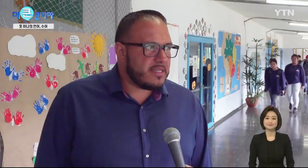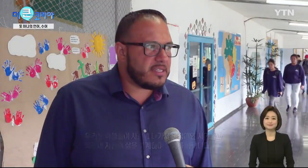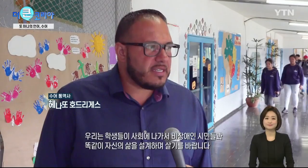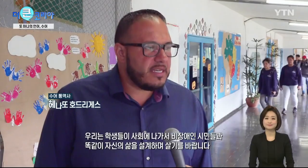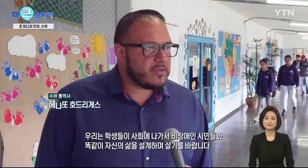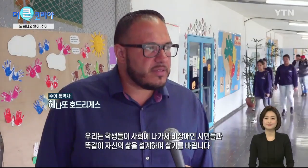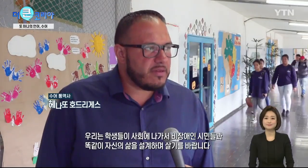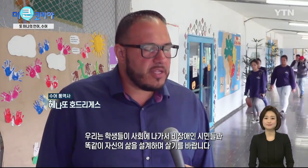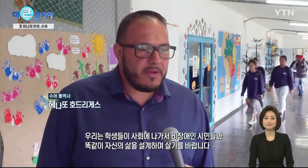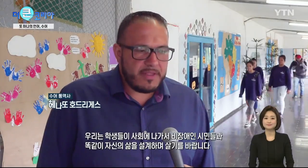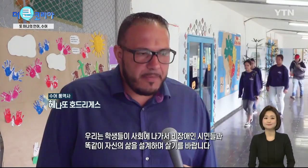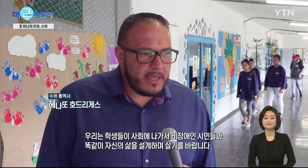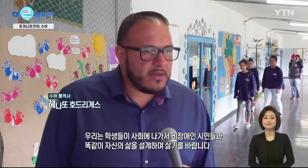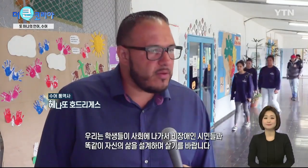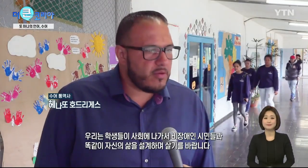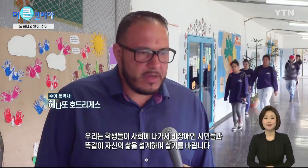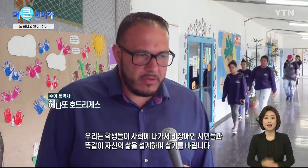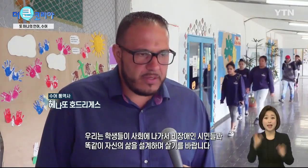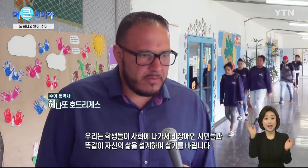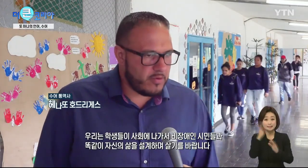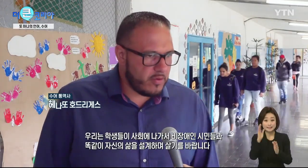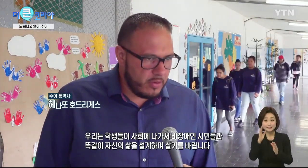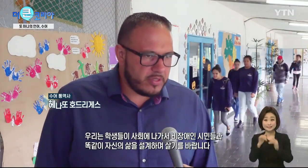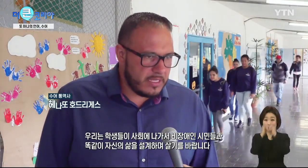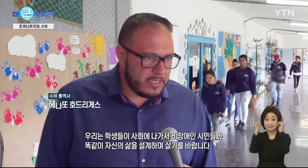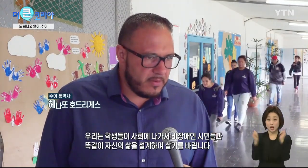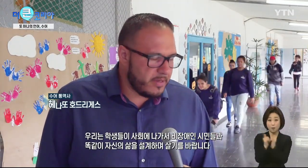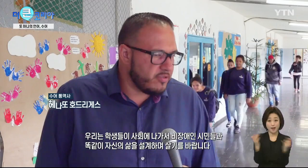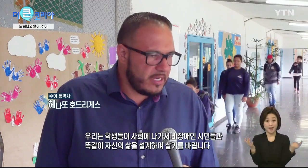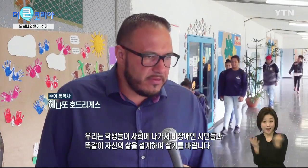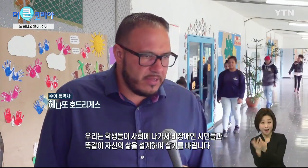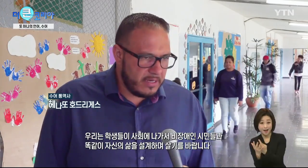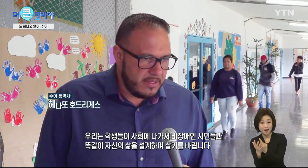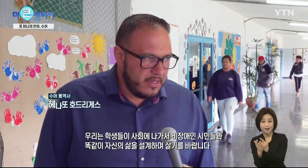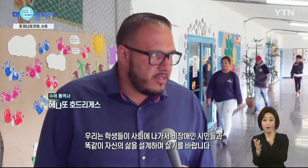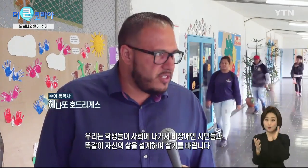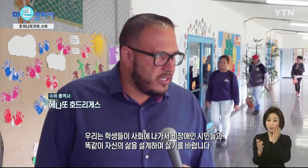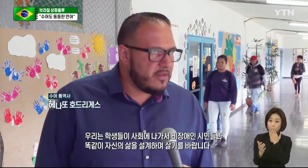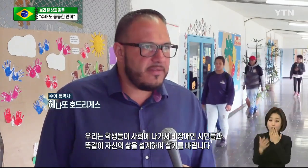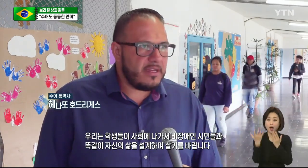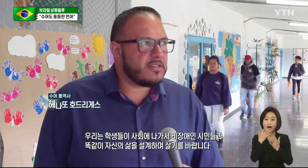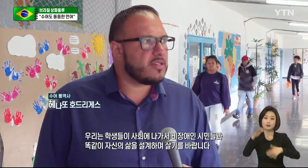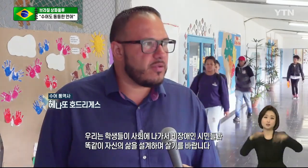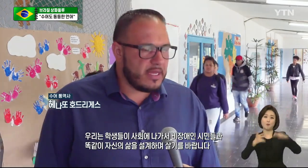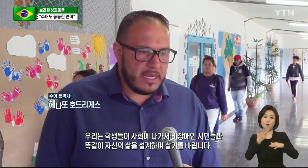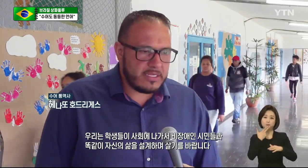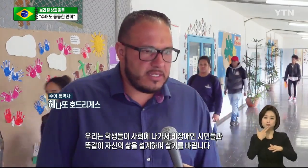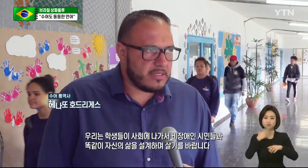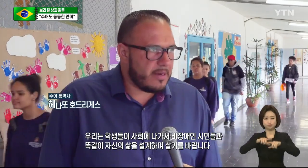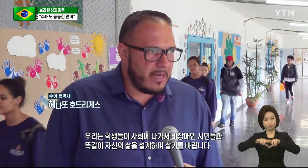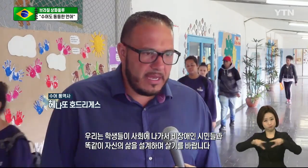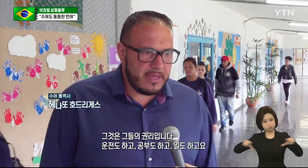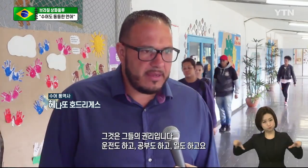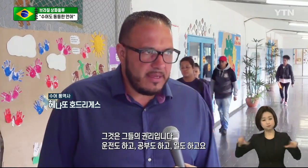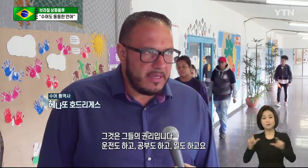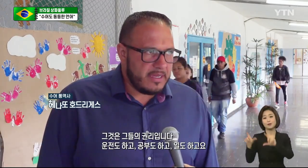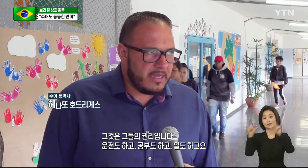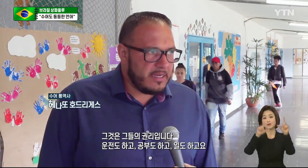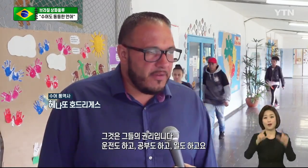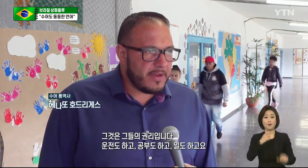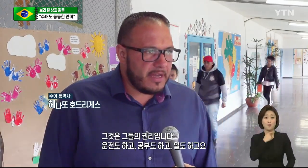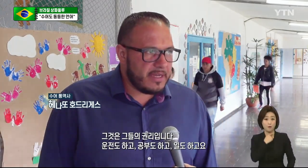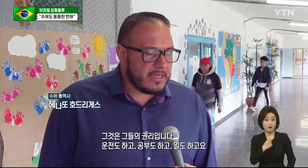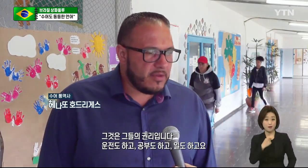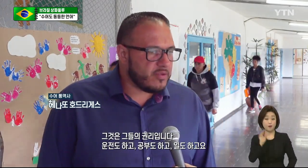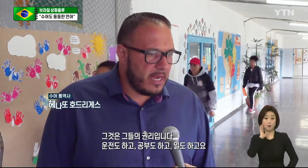A gente deseja que eles consigam ter uma vida plena, como qualquer outro cidadão, porque é um direito dele, de ir e vir, de estudar, de trabalhar